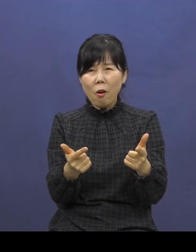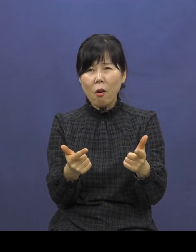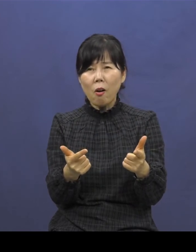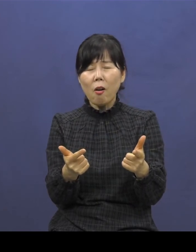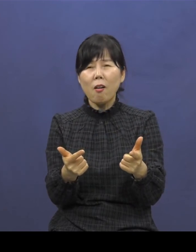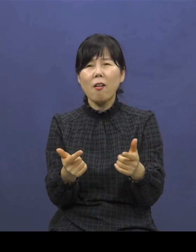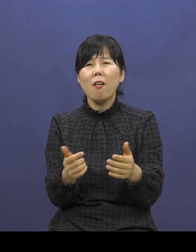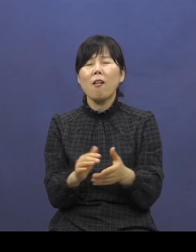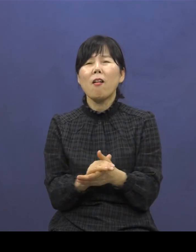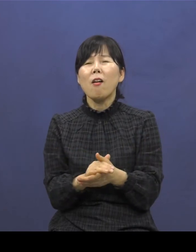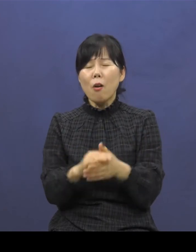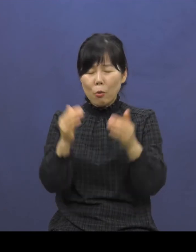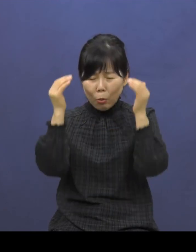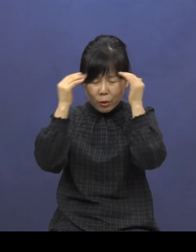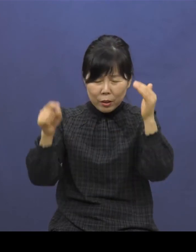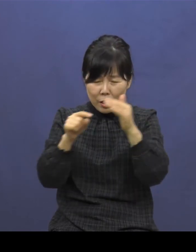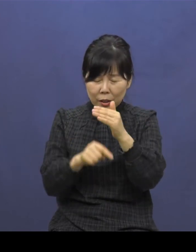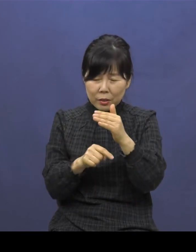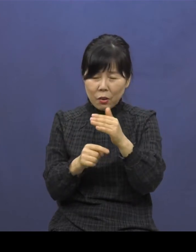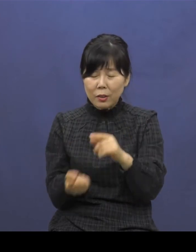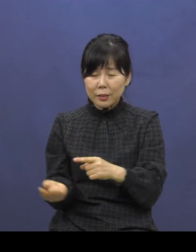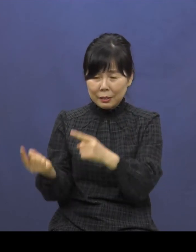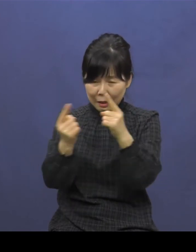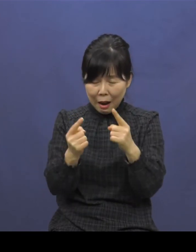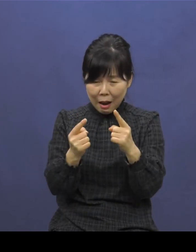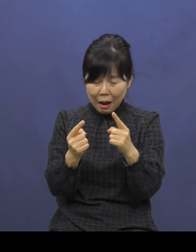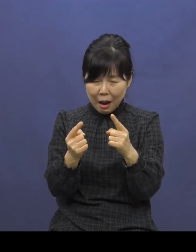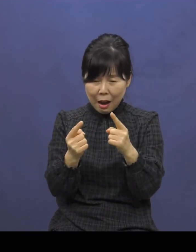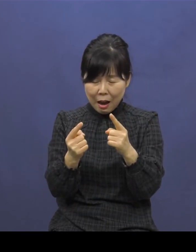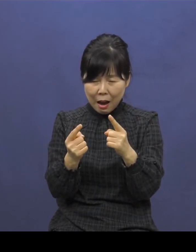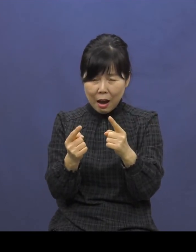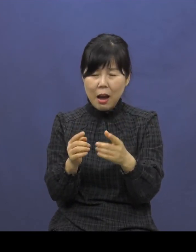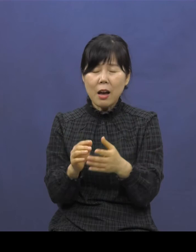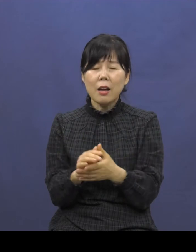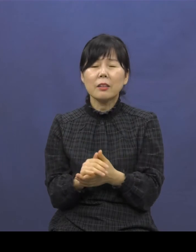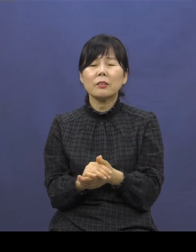살아남아서 그냥 살아남을 뿐만 아니라 열매를 맺는